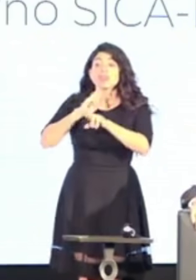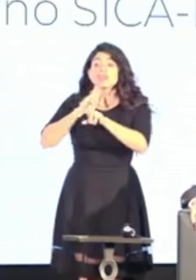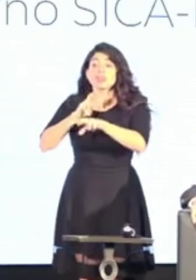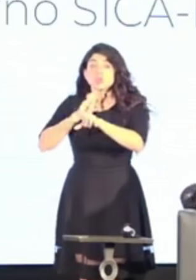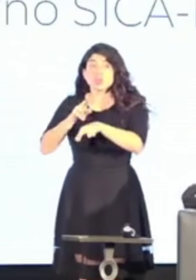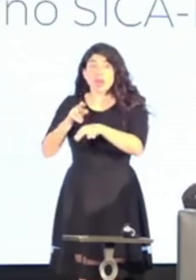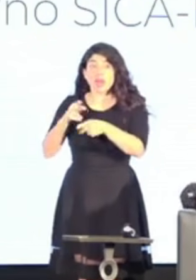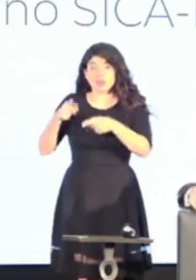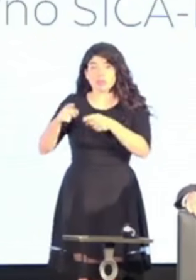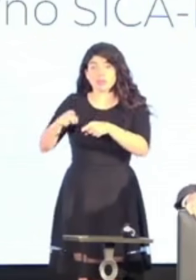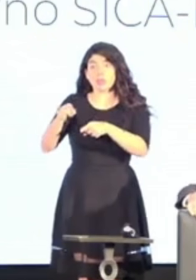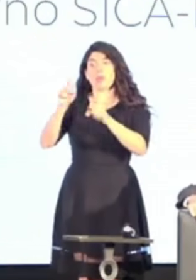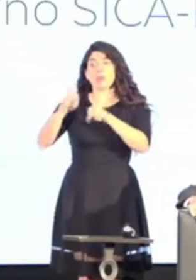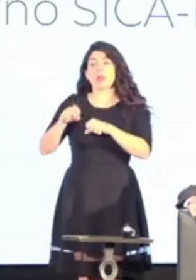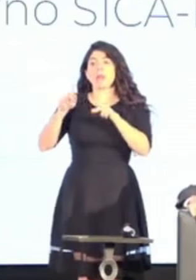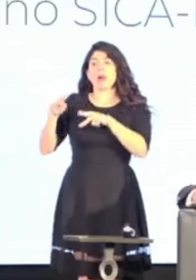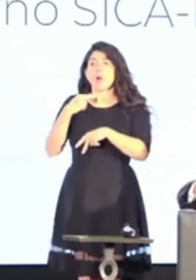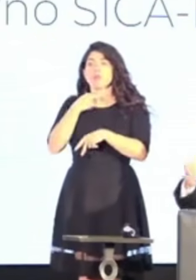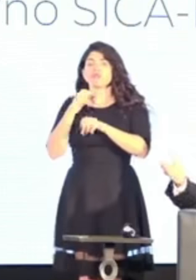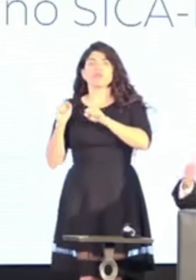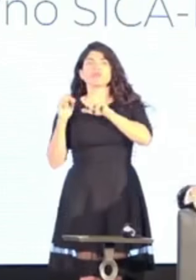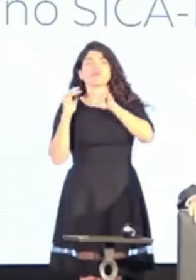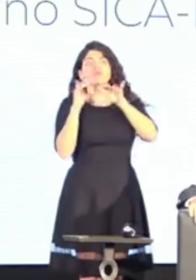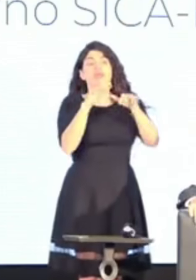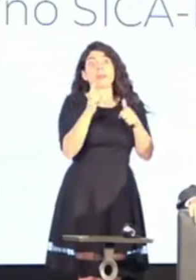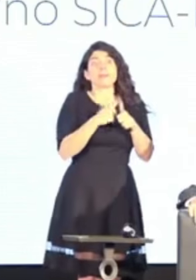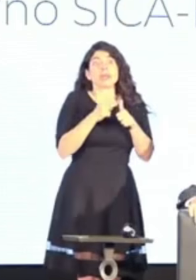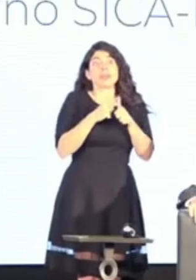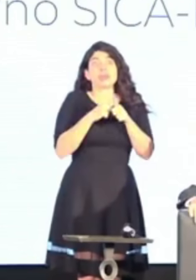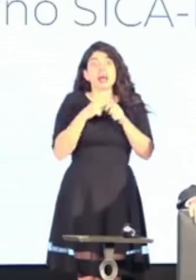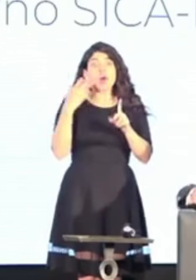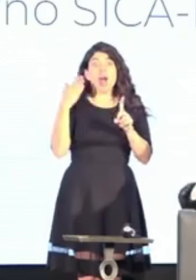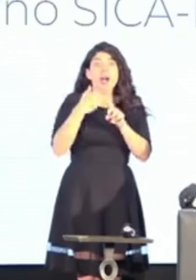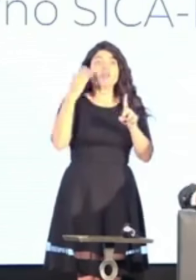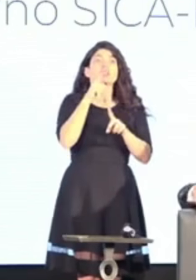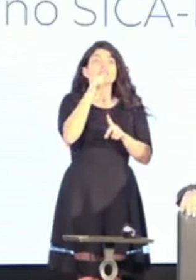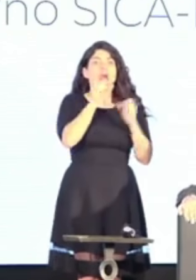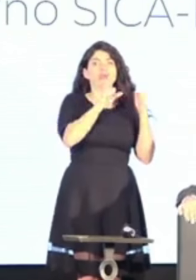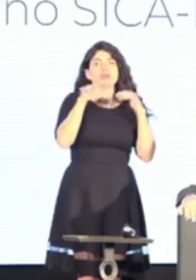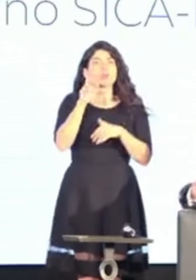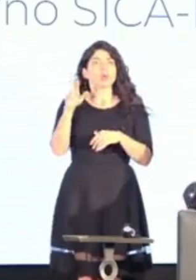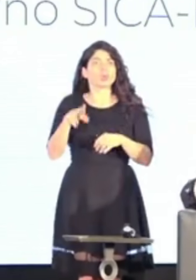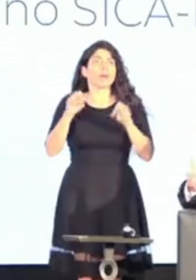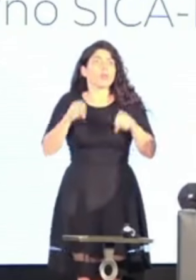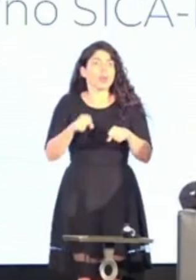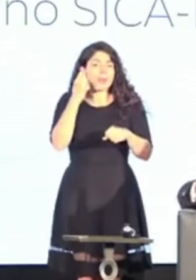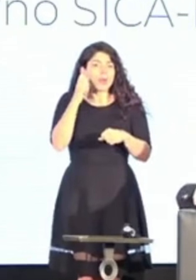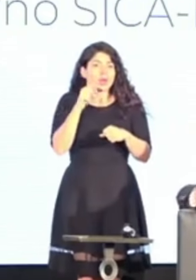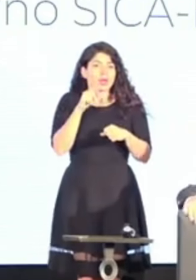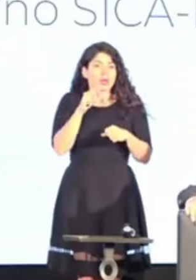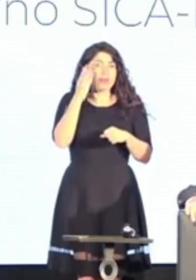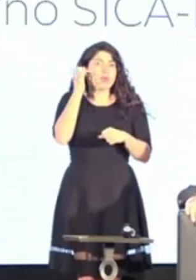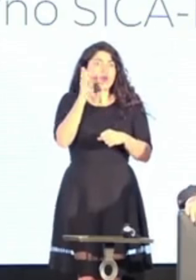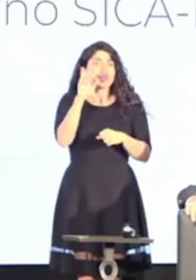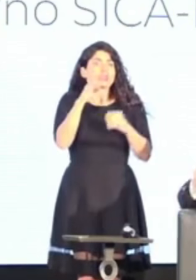podría convertirse en una emigración muy grande, que los primeros que se miran afectados es Costa Rica, porque es el